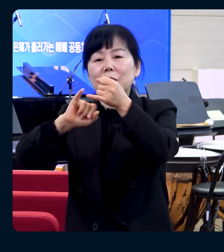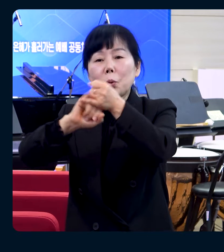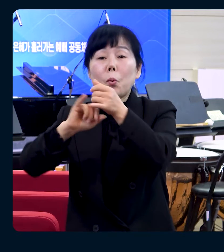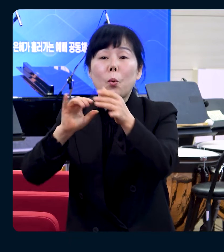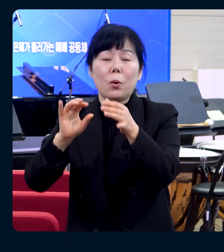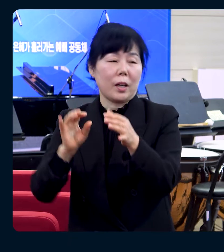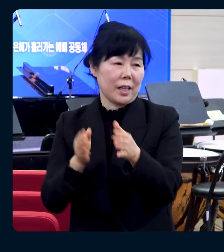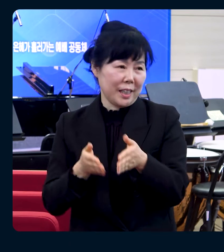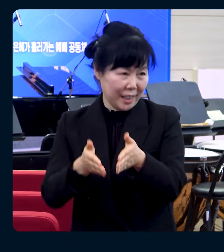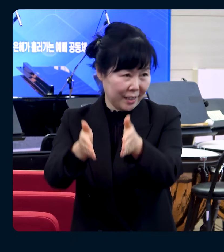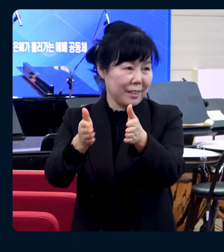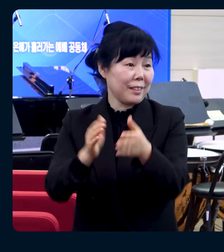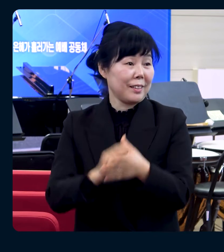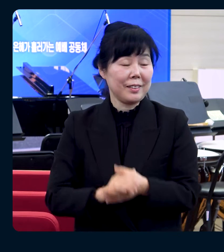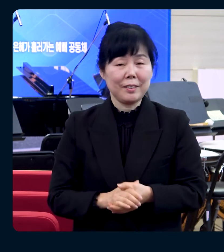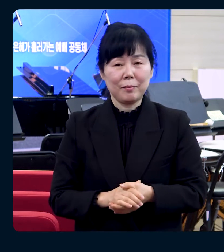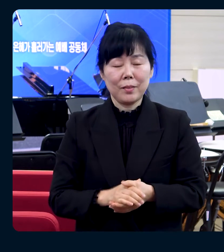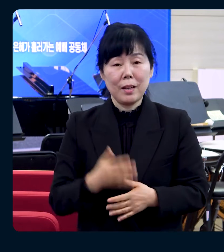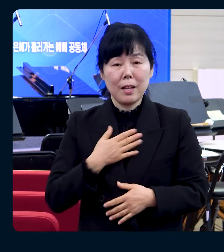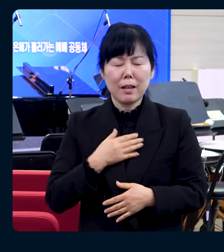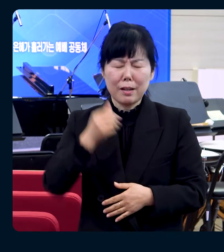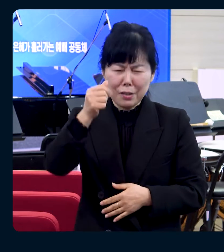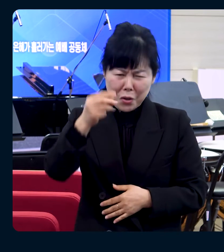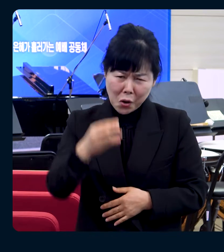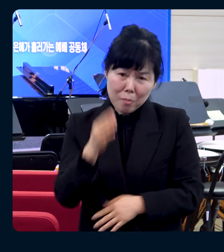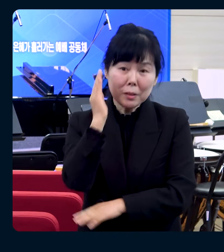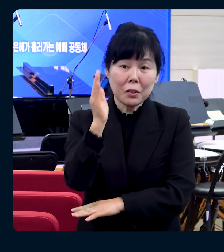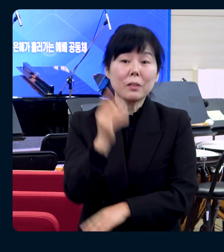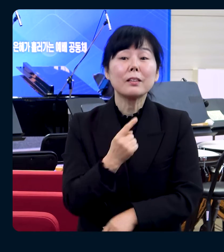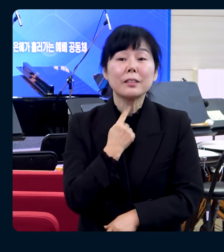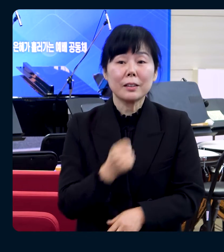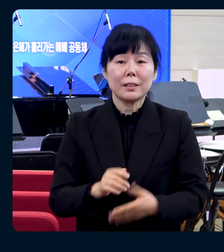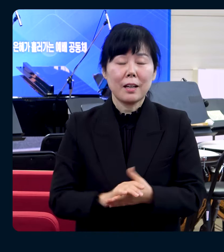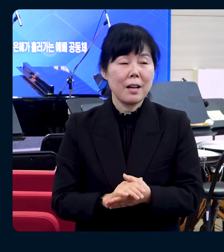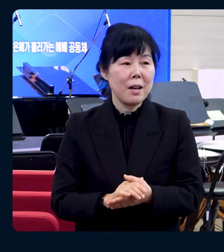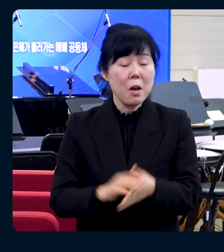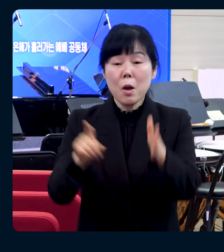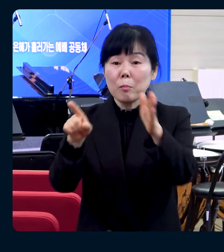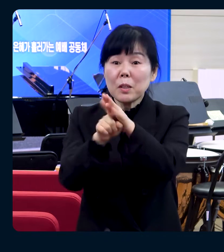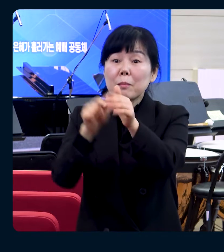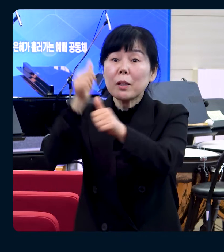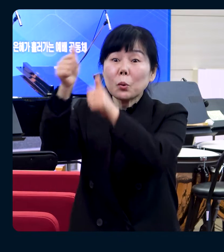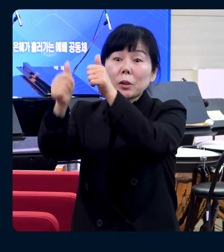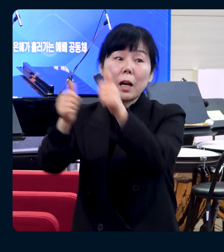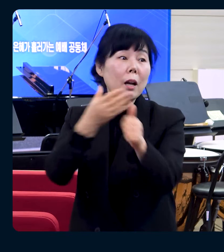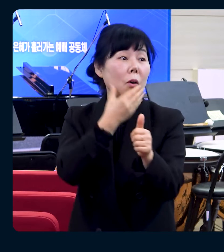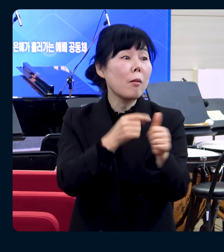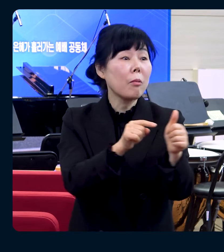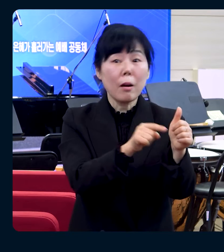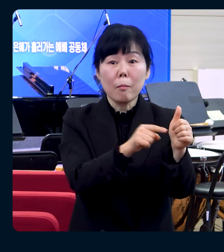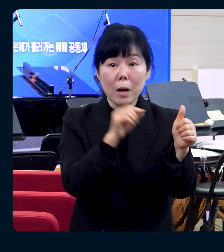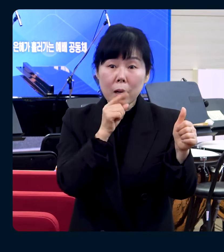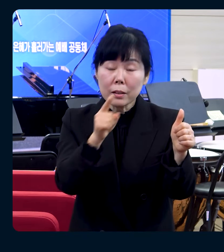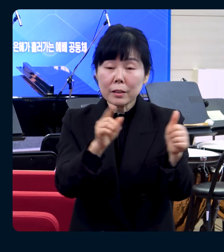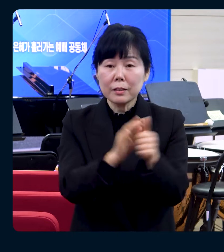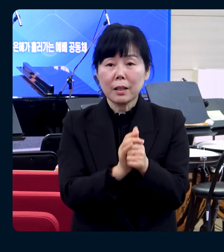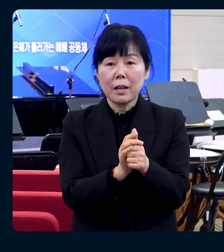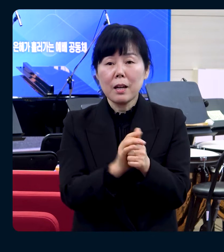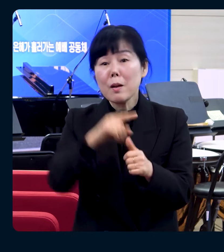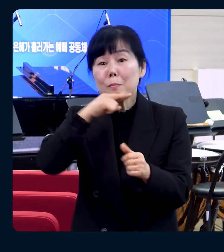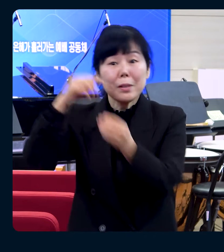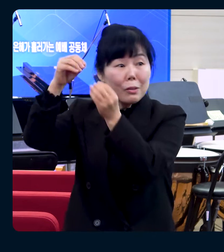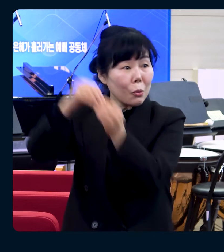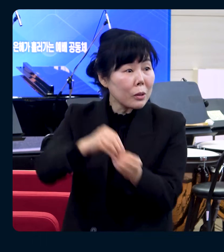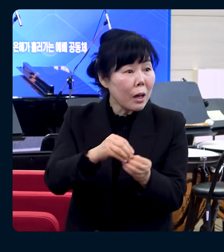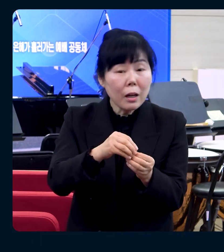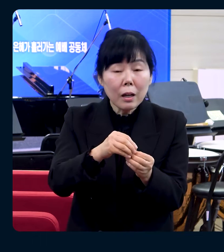길. 여러분, 제가 여러 번 말씀드렸지만 아브라함을 우리가 믿음의 조상이라고 말할 때 그게 절대 혈통의 조상은 아니죠,